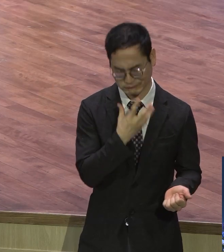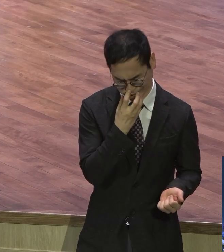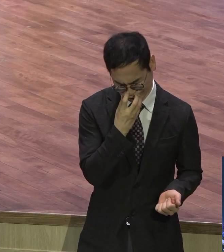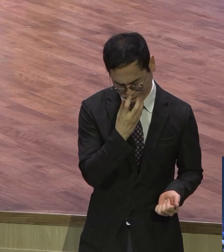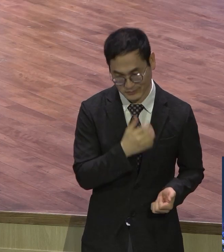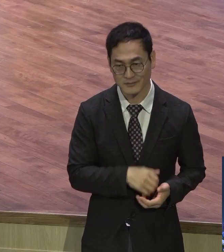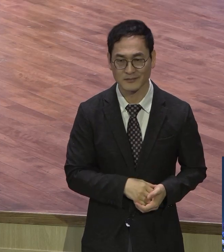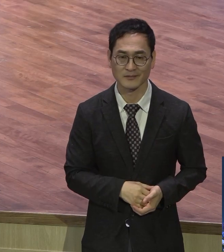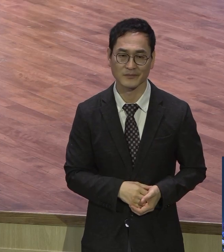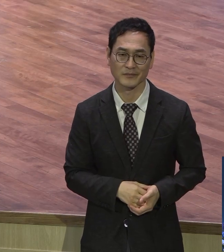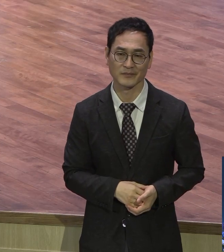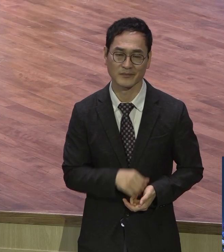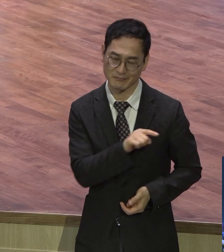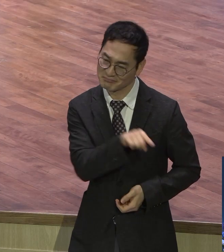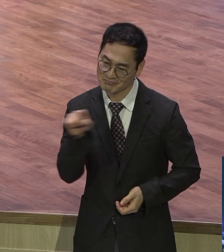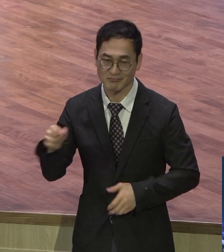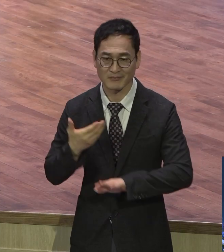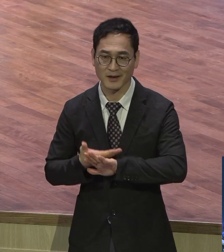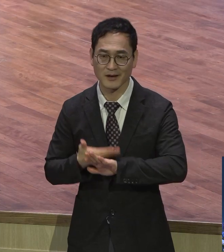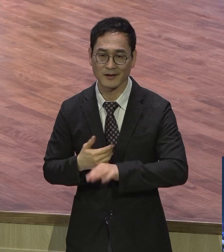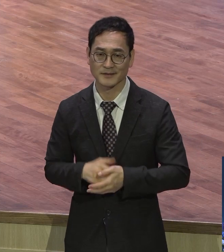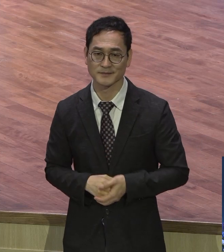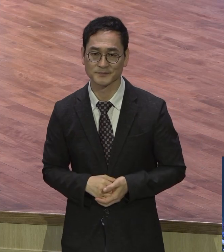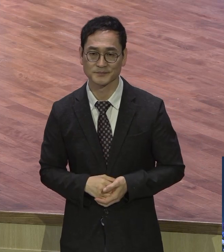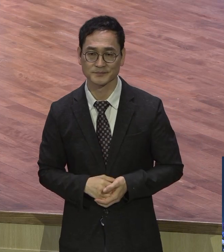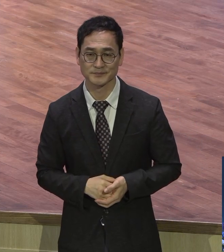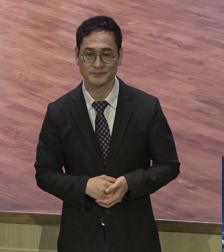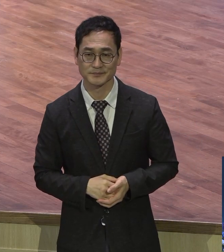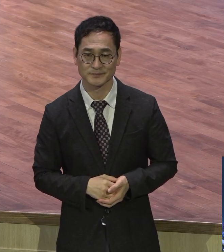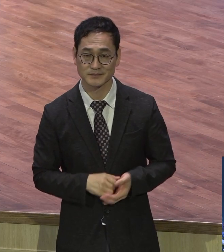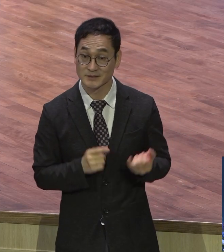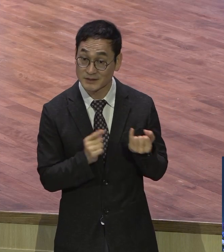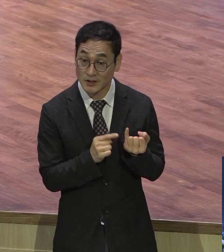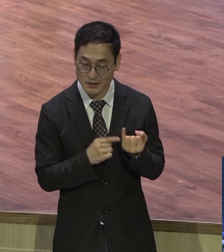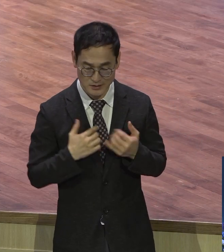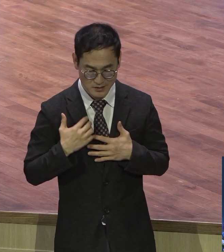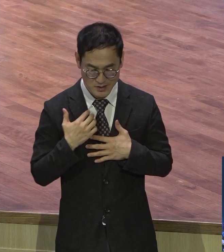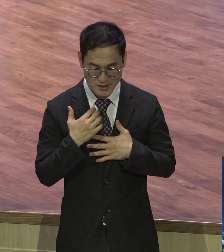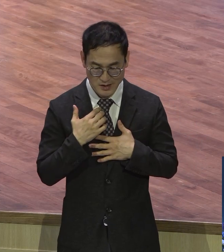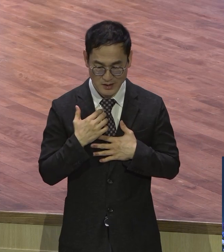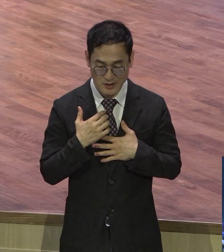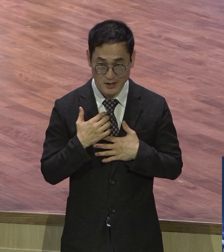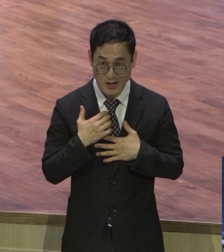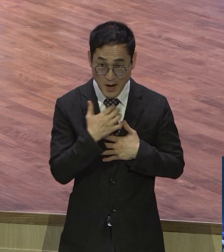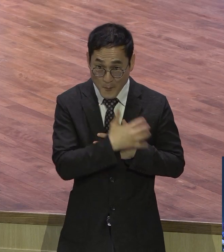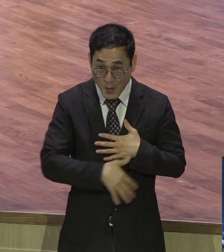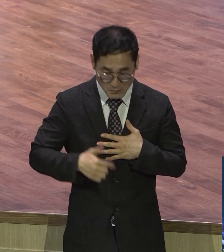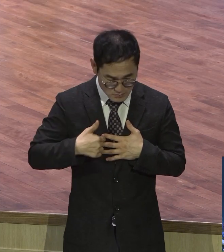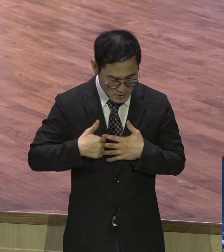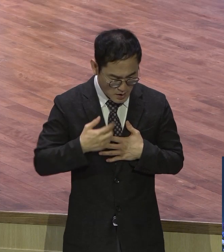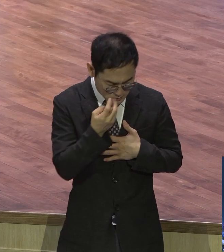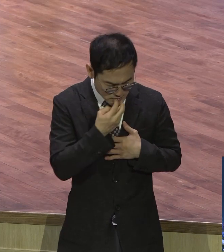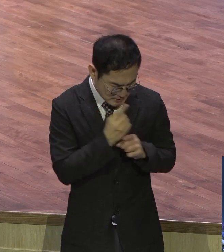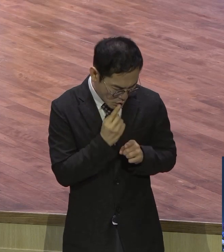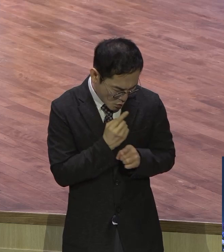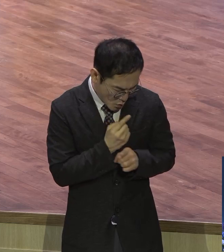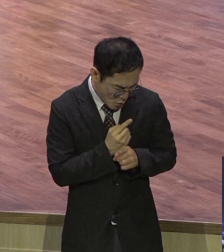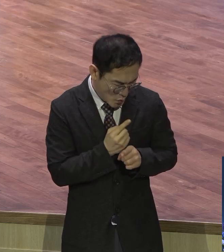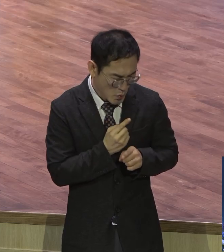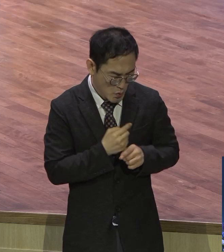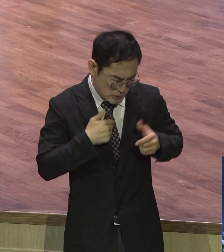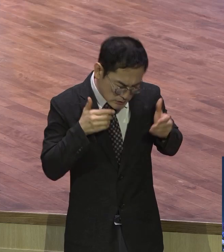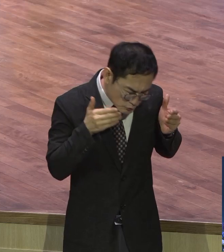그 정도가 아니고 이 기혼 여성들은 자기 몸 걱정만 해도 힘들텐데 내가 죽으면